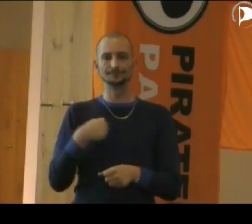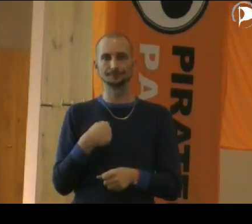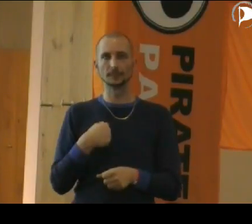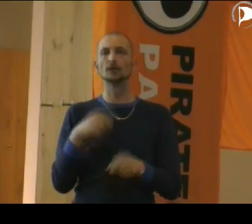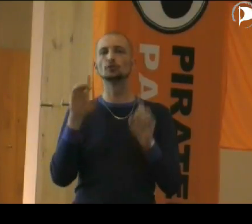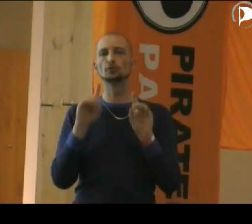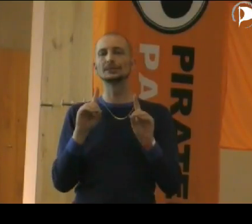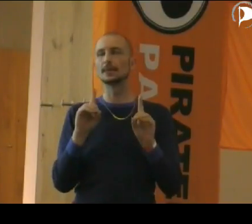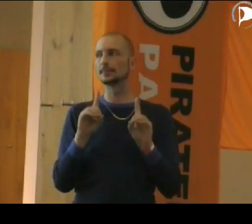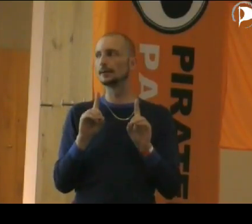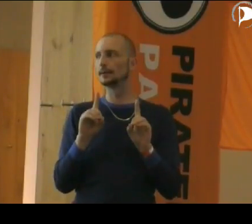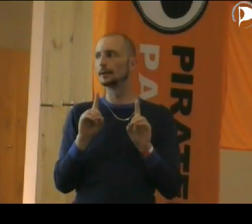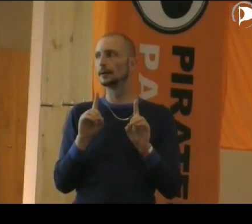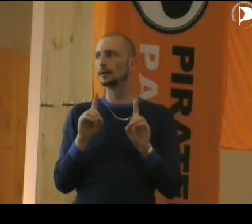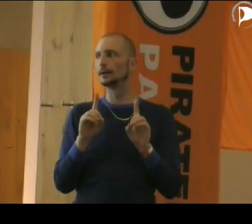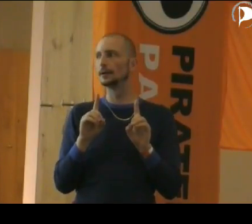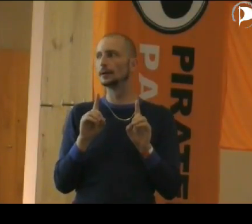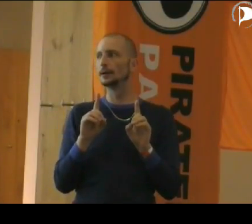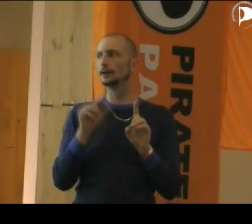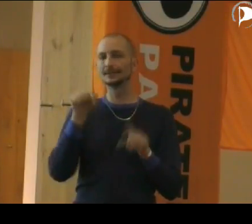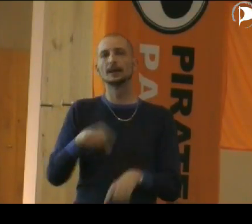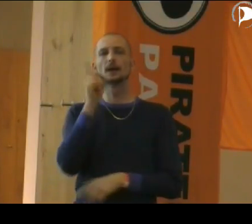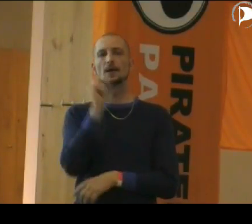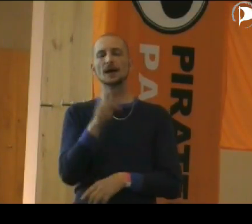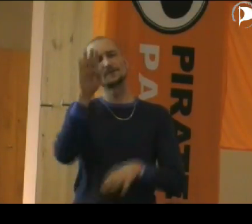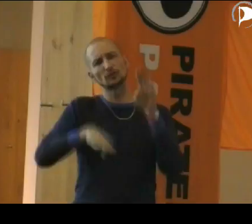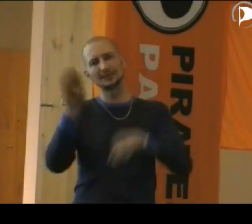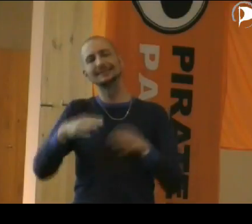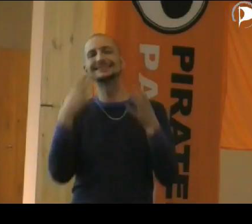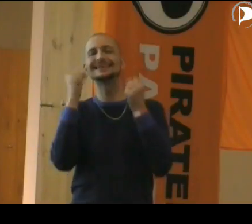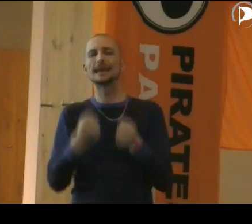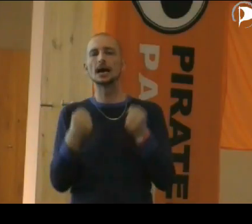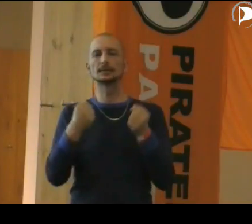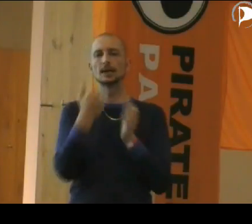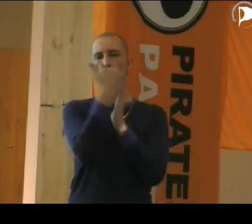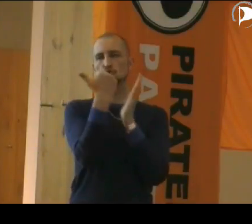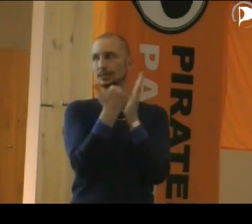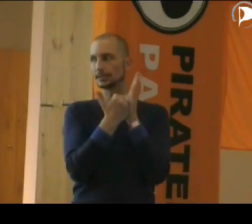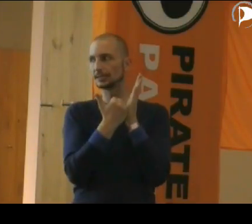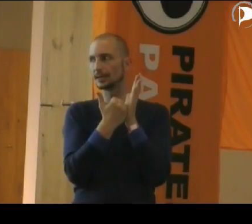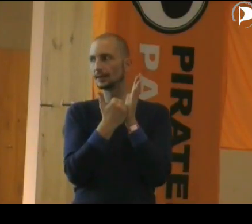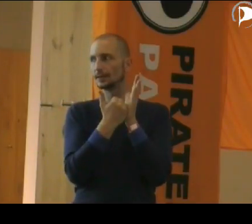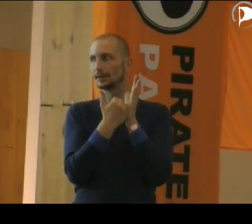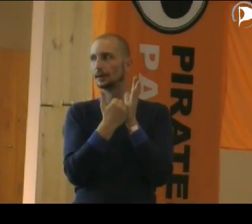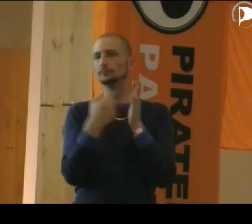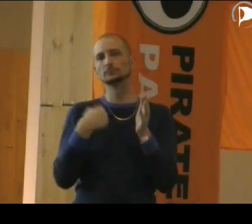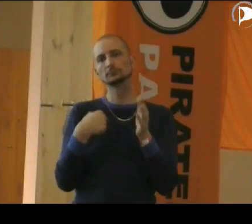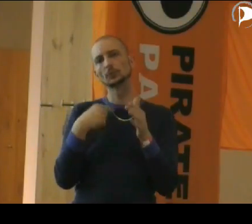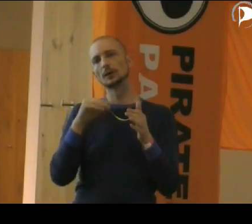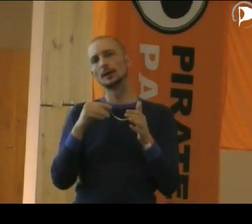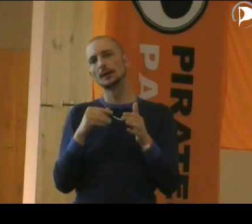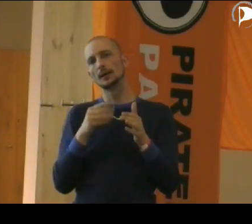jetzt noch innerhalb dieser weise verschiedenste das sicherheitskonzept mit jeder tun aber die nudeln